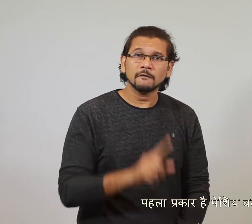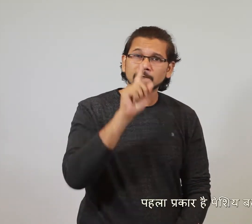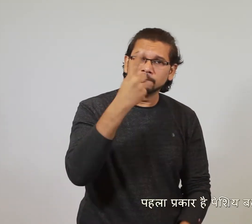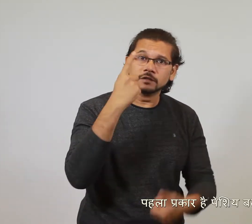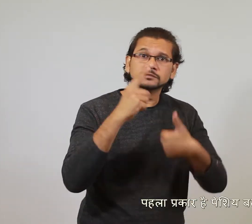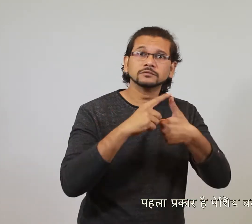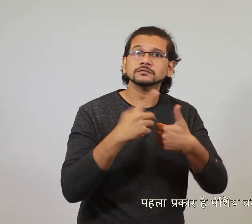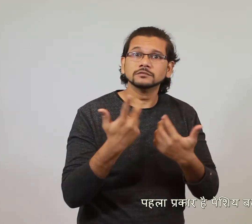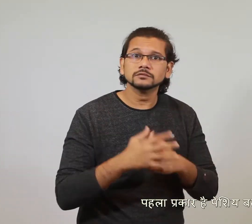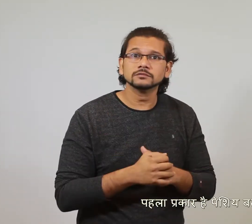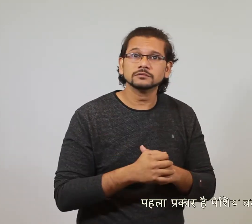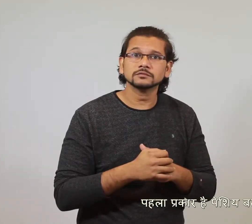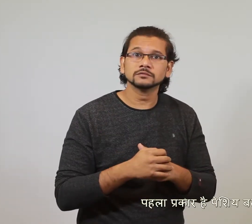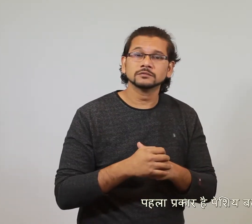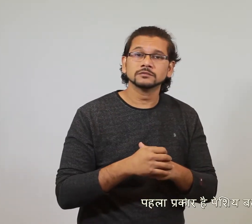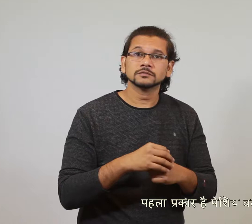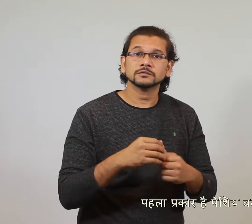पहला प्रकार है पेशी अबल